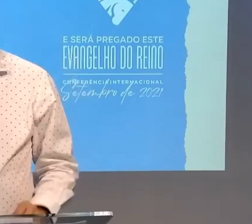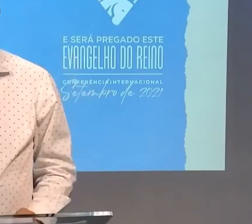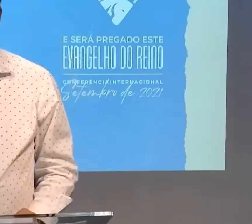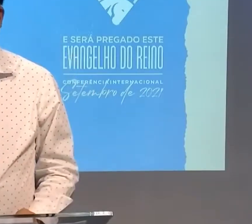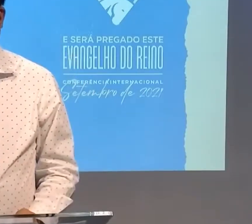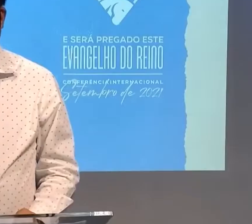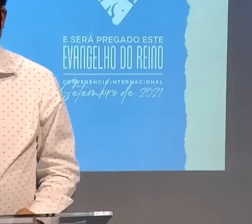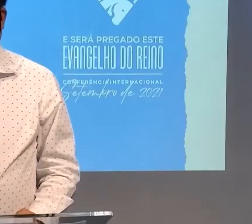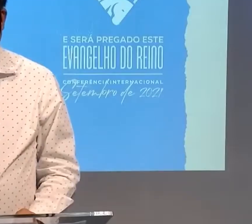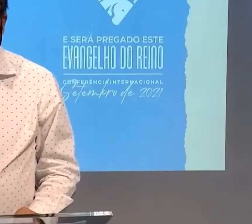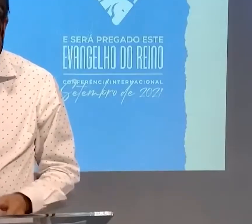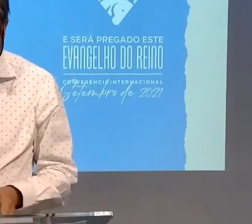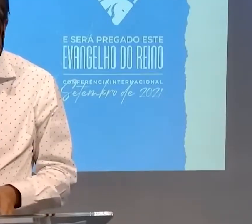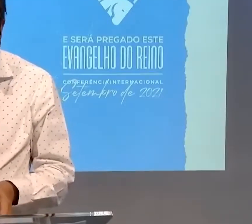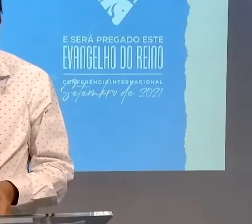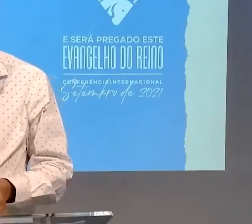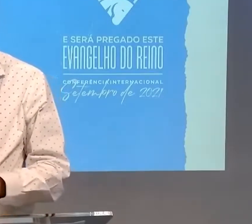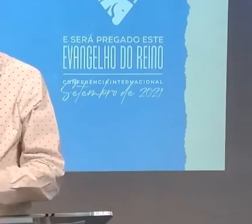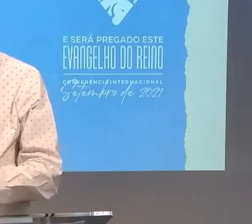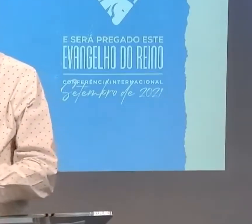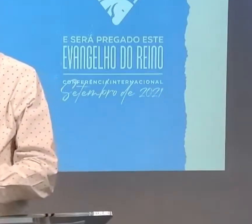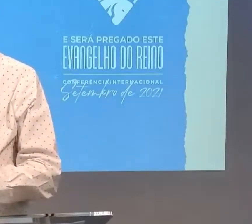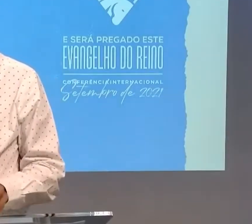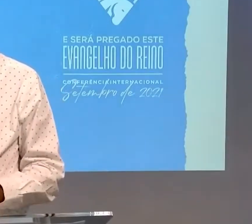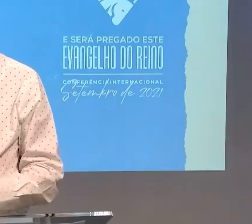caiu. Gênesis 3,